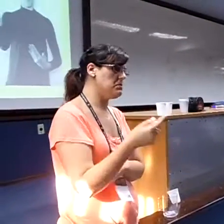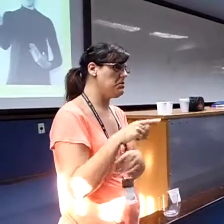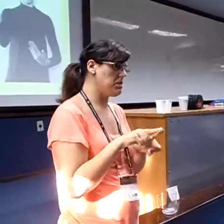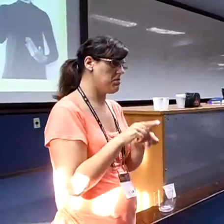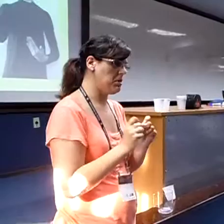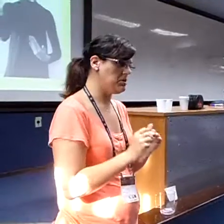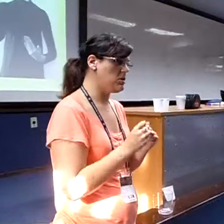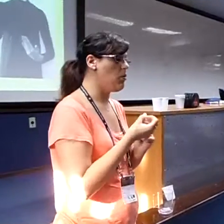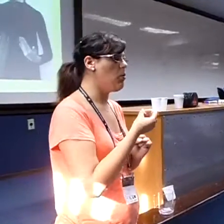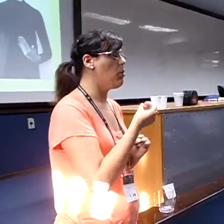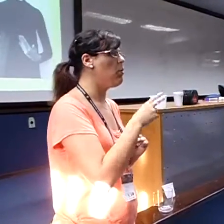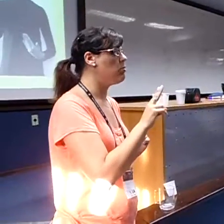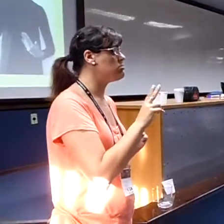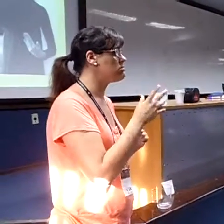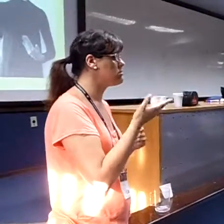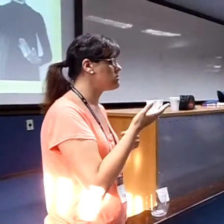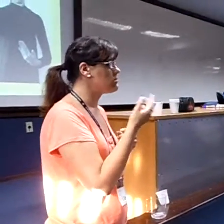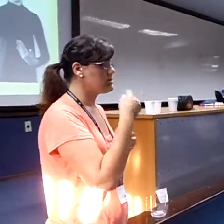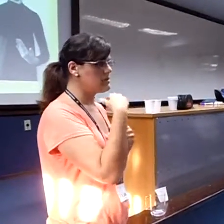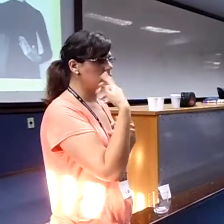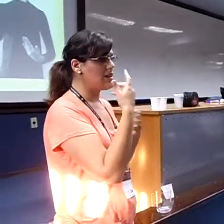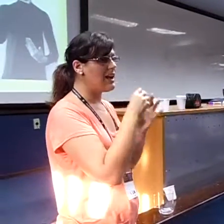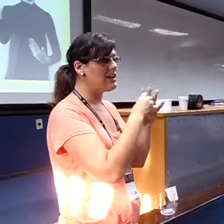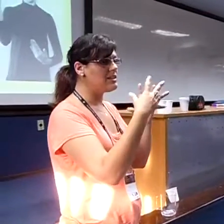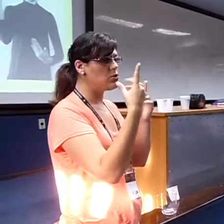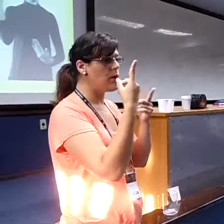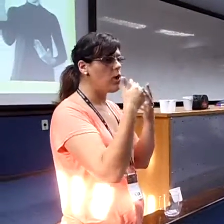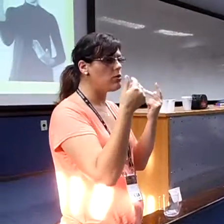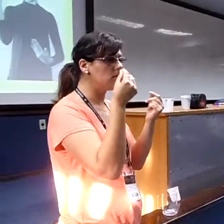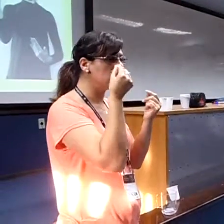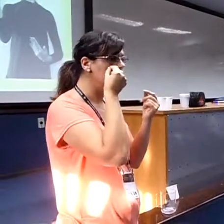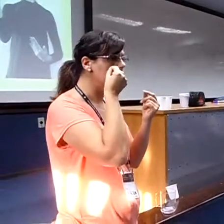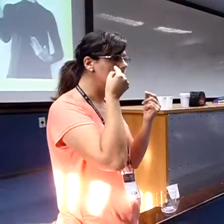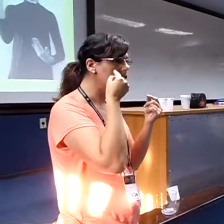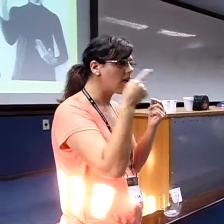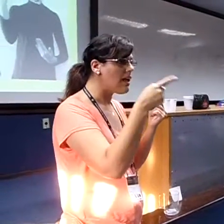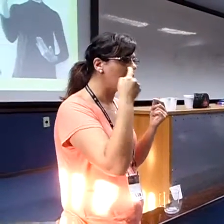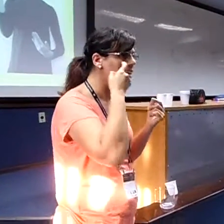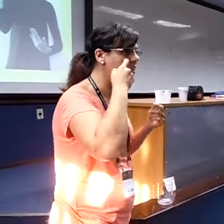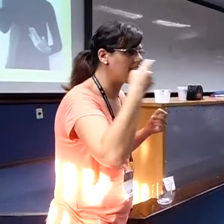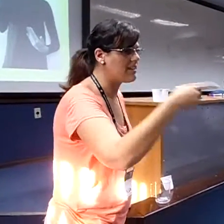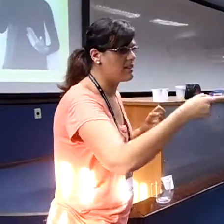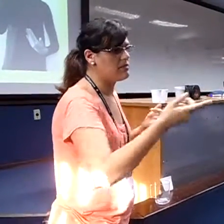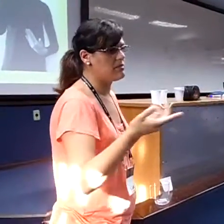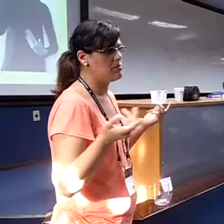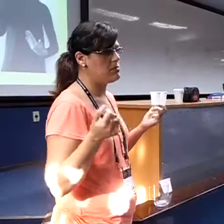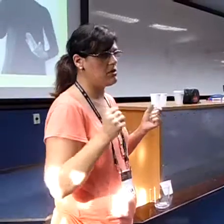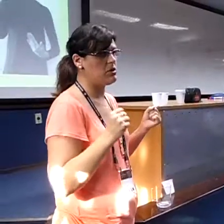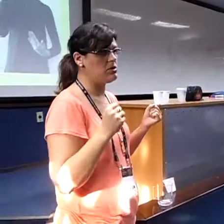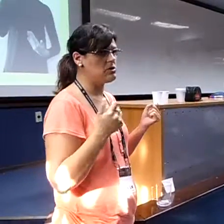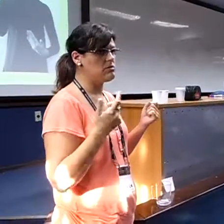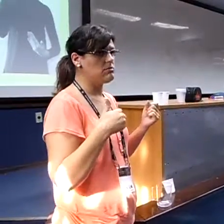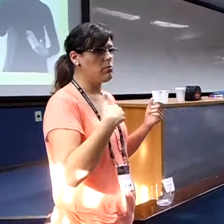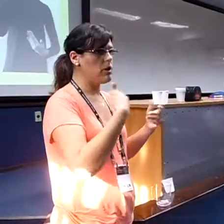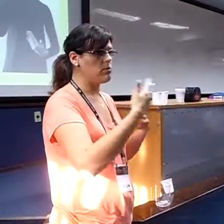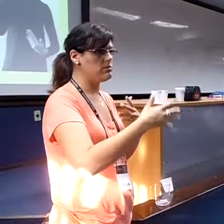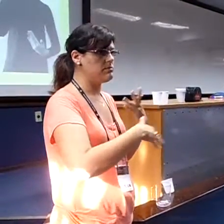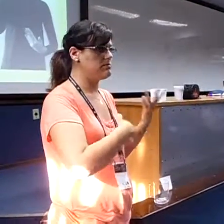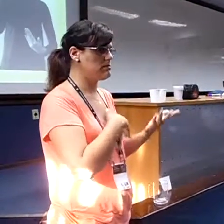cabelo, pode ser um sinal. Né? Ou quem sabe, uma característica, tem uma pinta, pode ser este sinal,